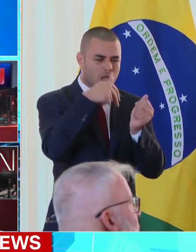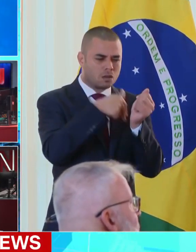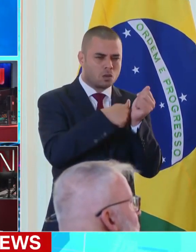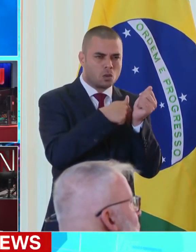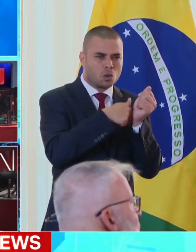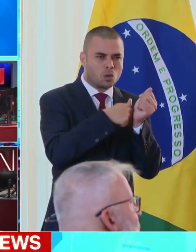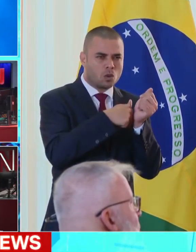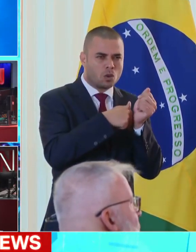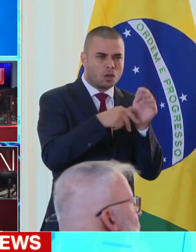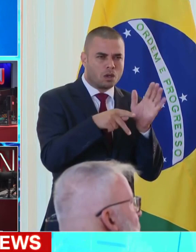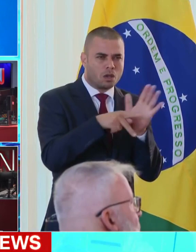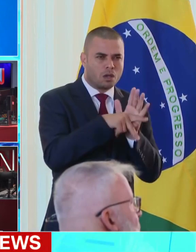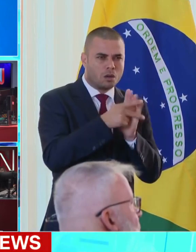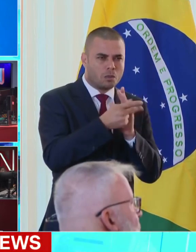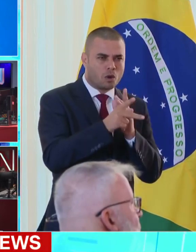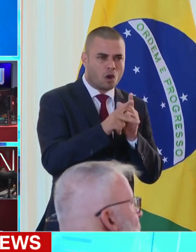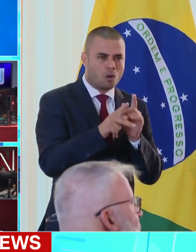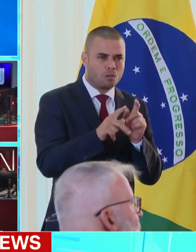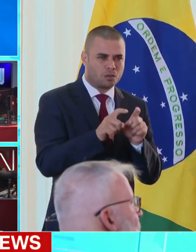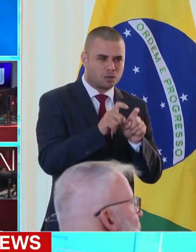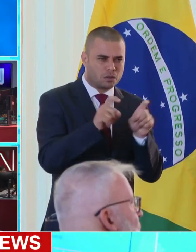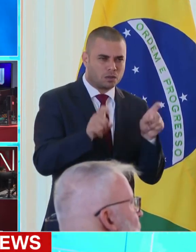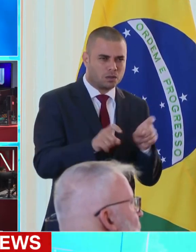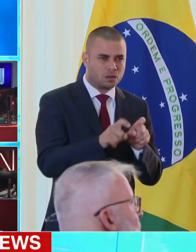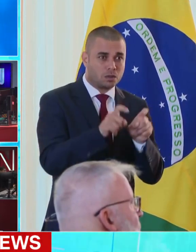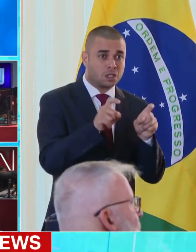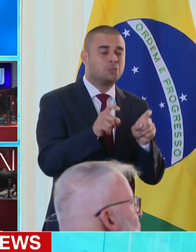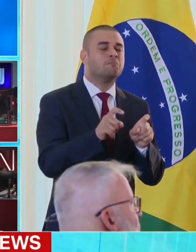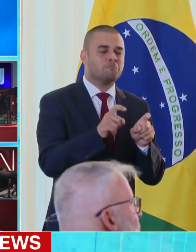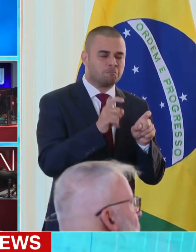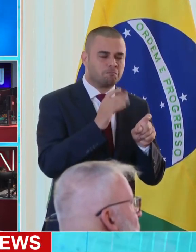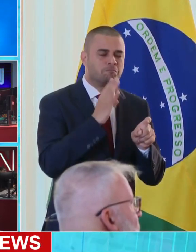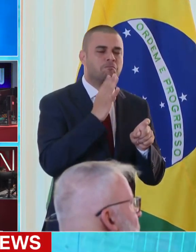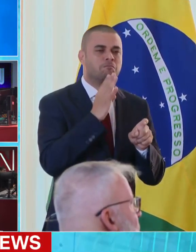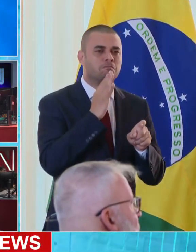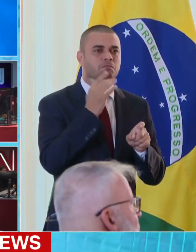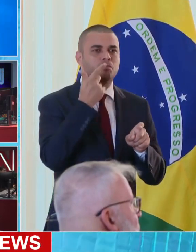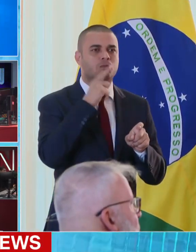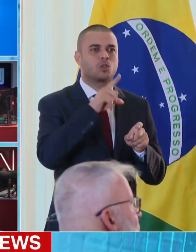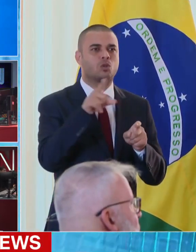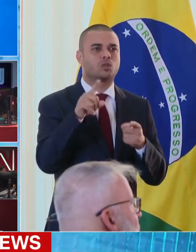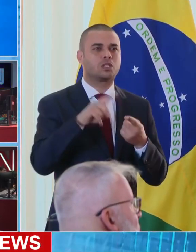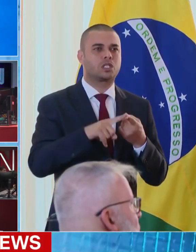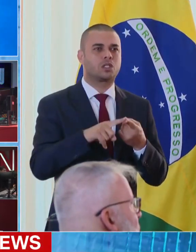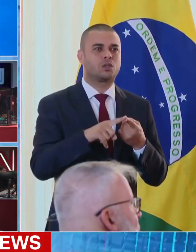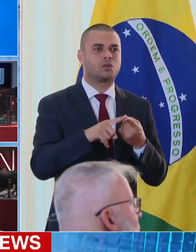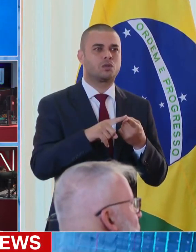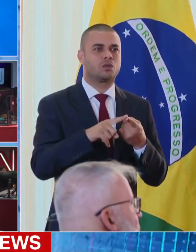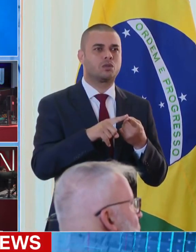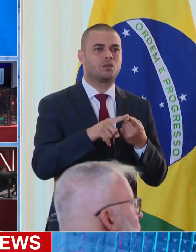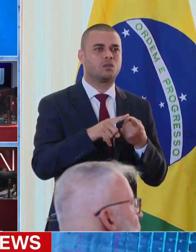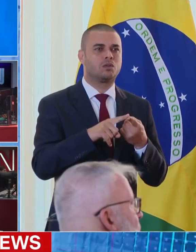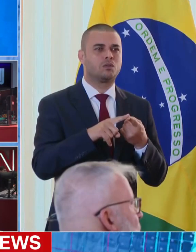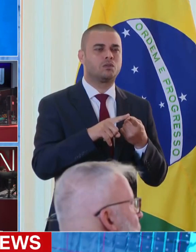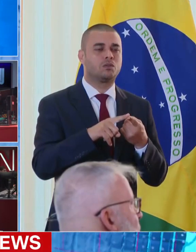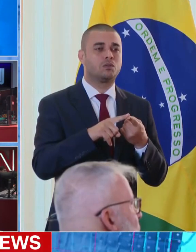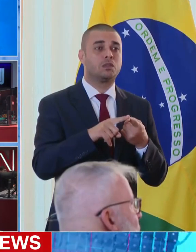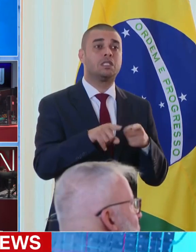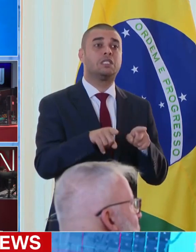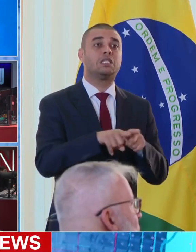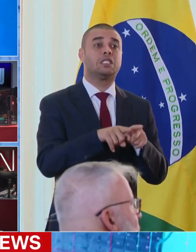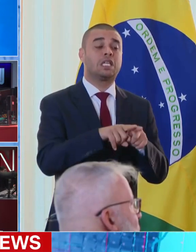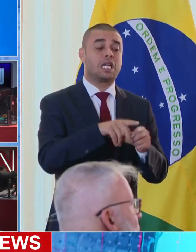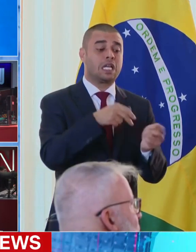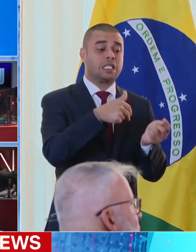Brasil Tv pública utilizada para espalhar a formação dentro de um aparelho público